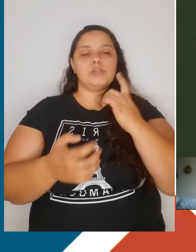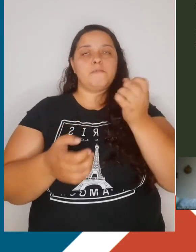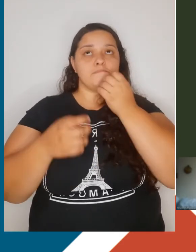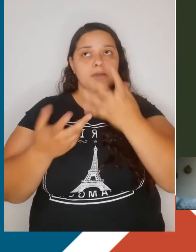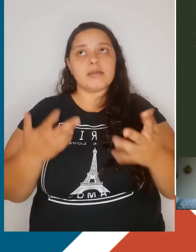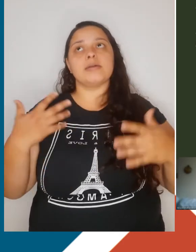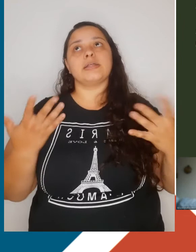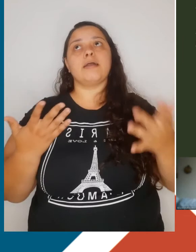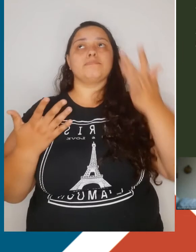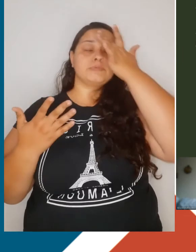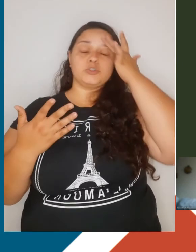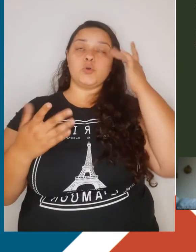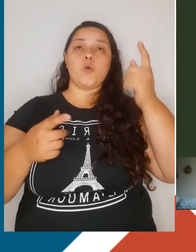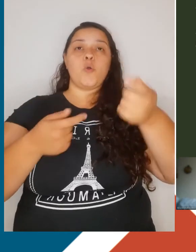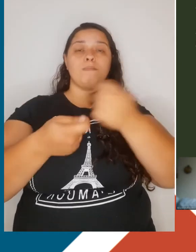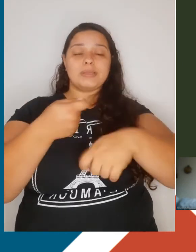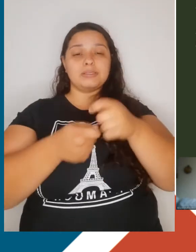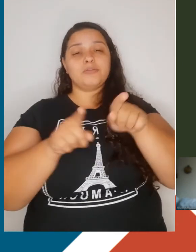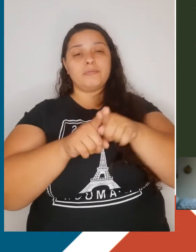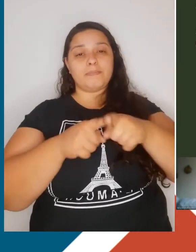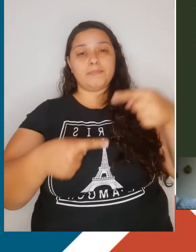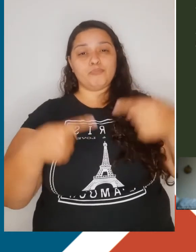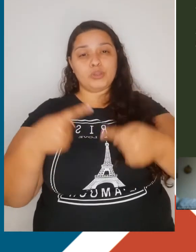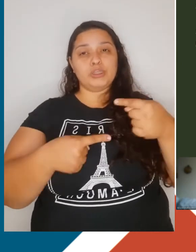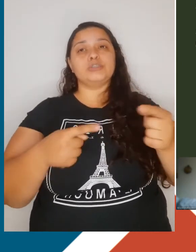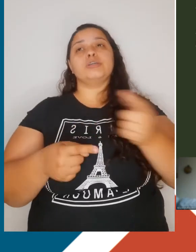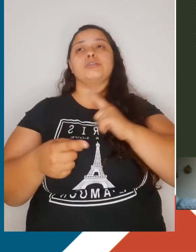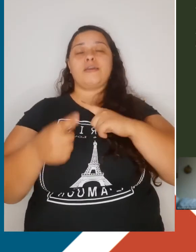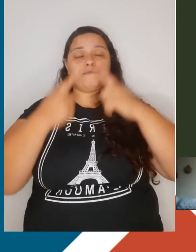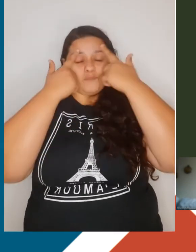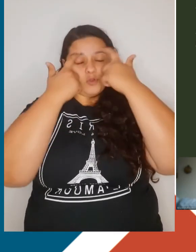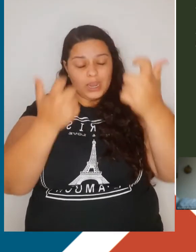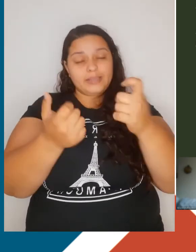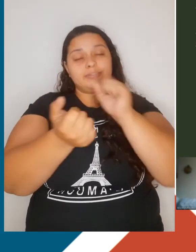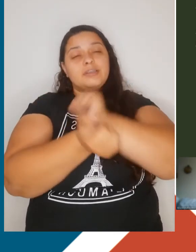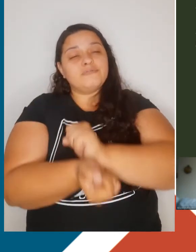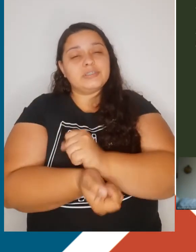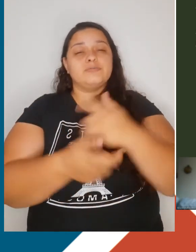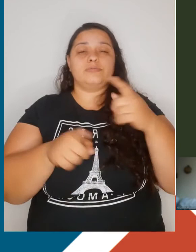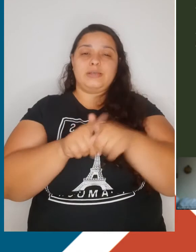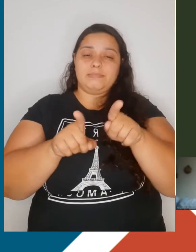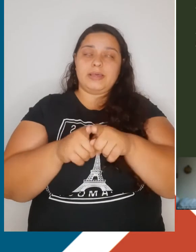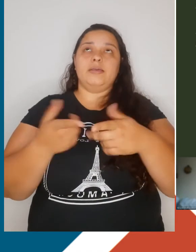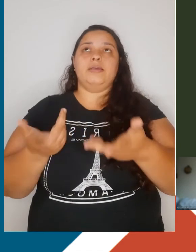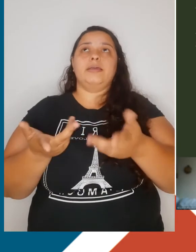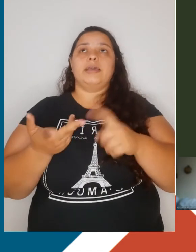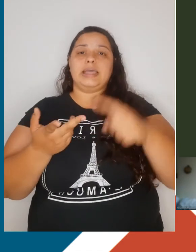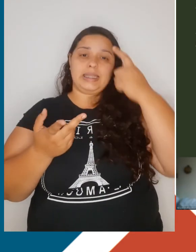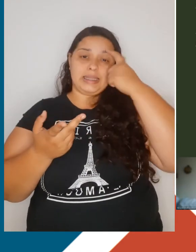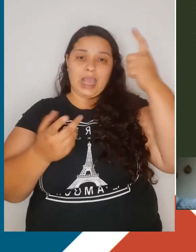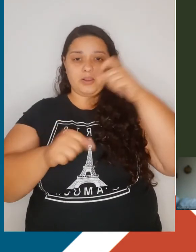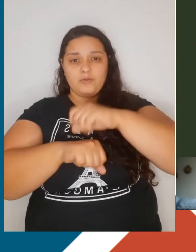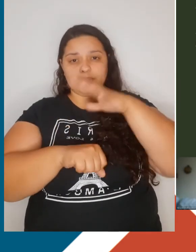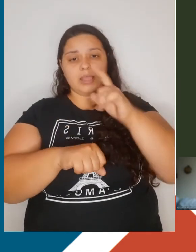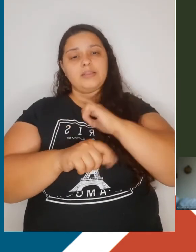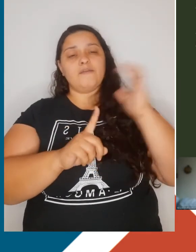pelas insatisfações dos colonos, seja com o controle comercial e político, seja com as violências, opressões e escravização. Ao